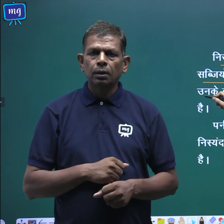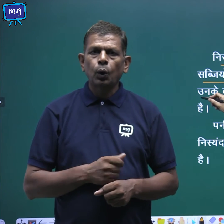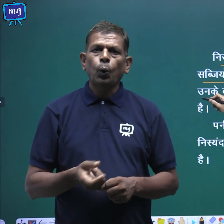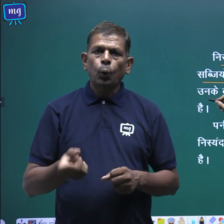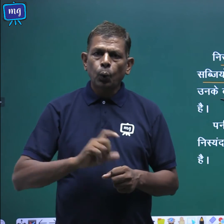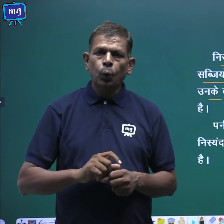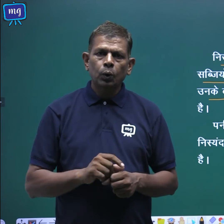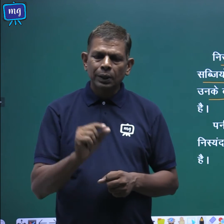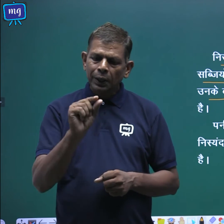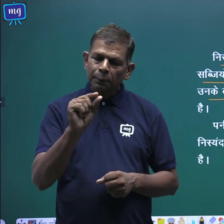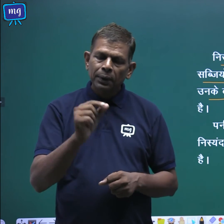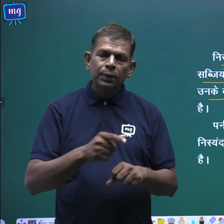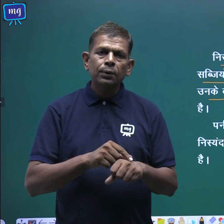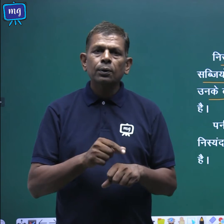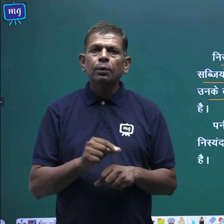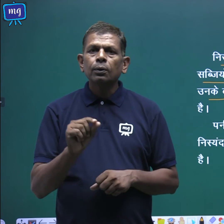उनके बीजों को